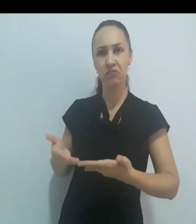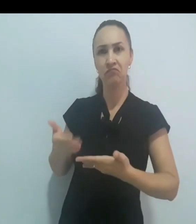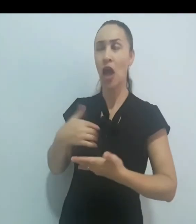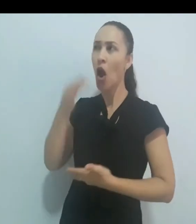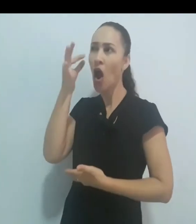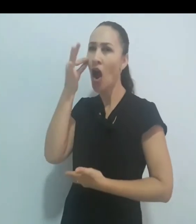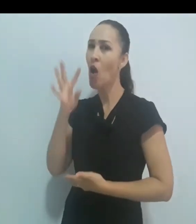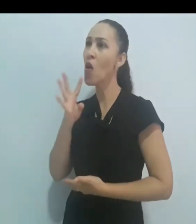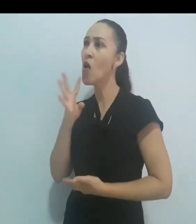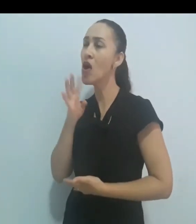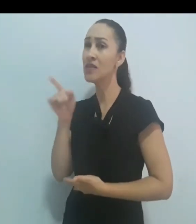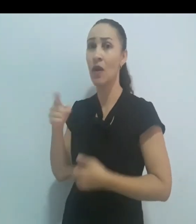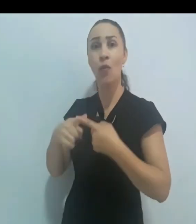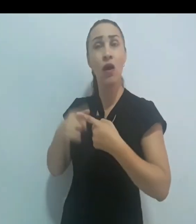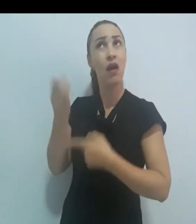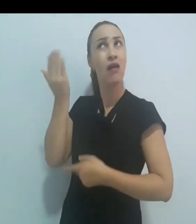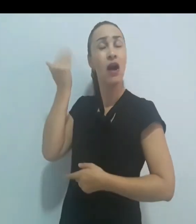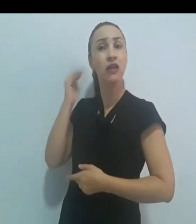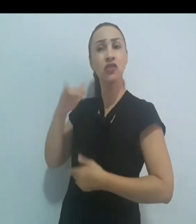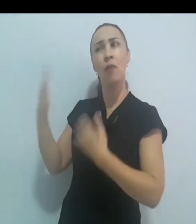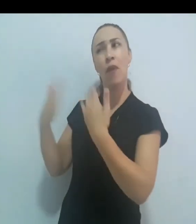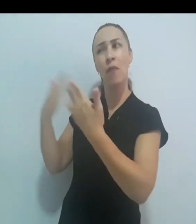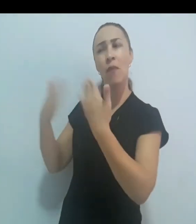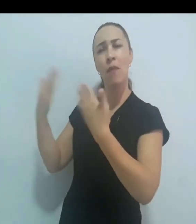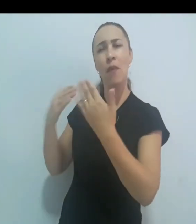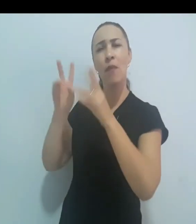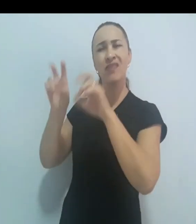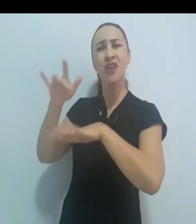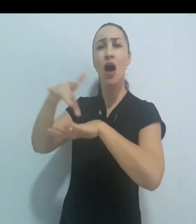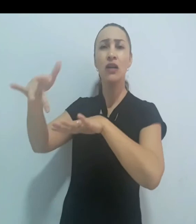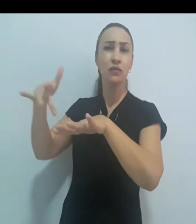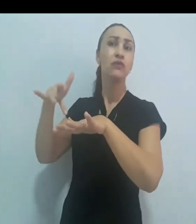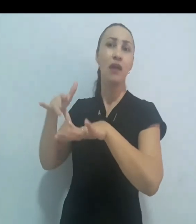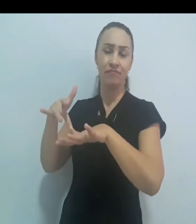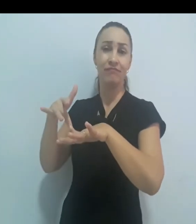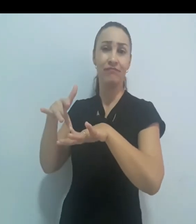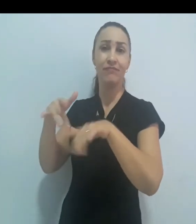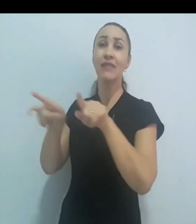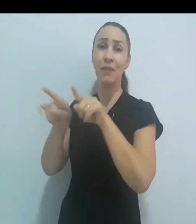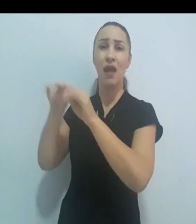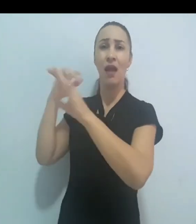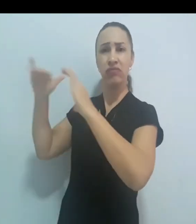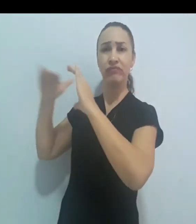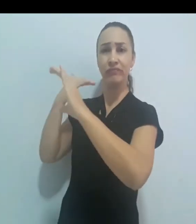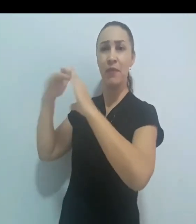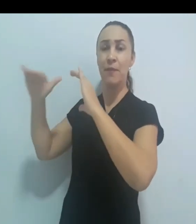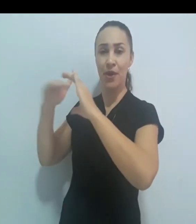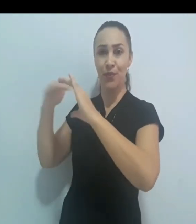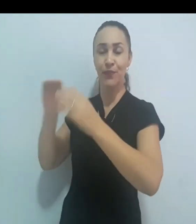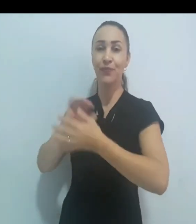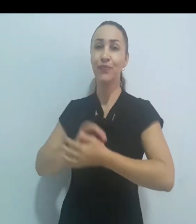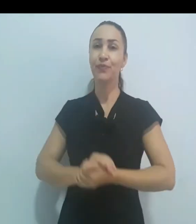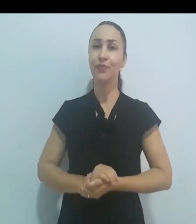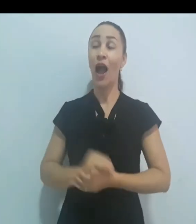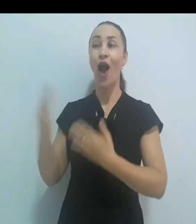o momento que eu a conheci pessoalmente, porque antes eu só falava com ela pelas redes sociais, né, e por